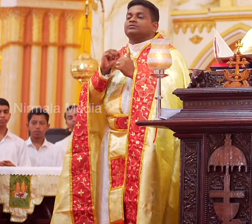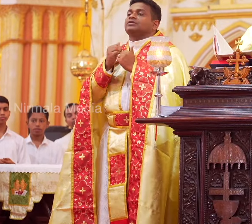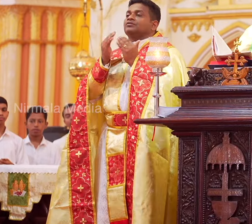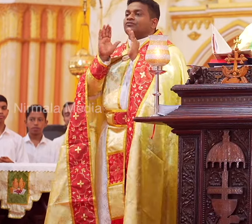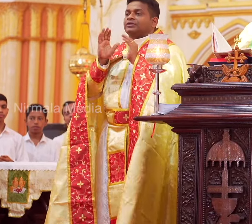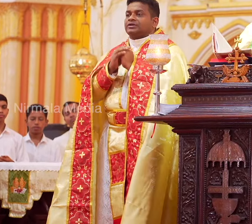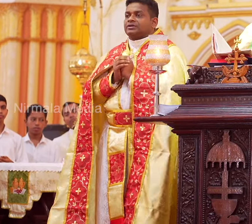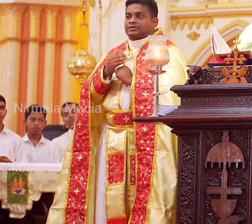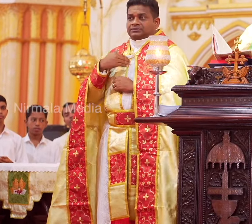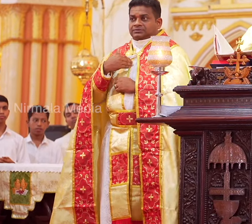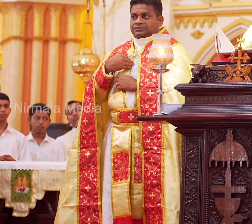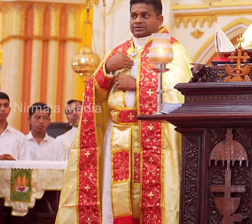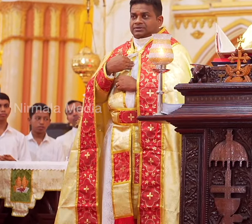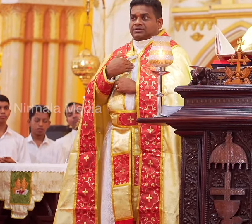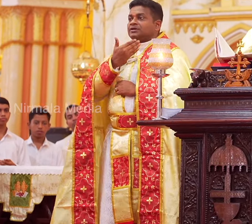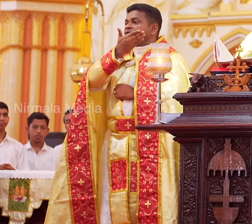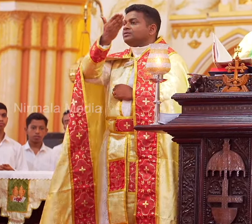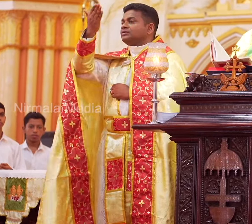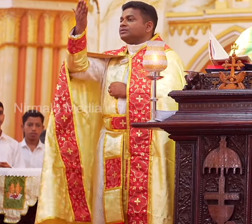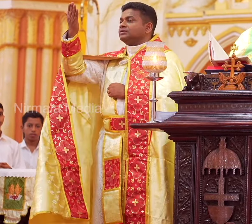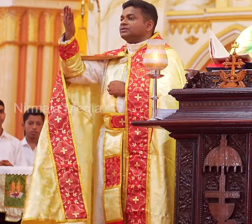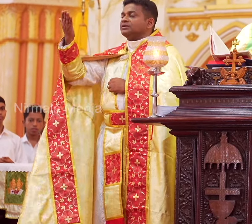വേണ്ടി ഞാൻ നിങ്ങളെ